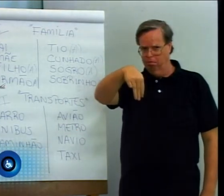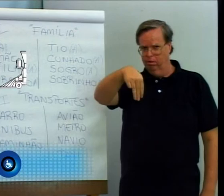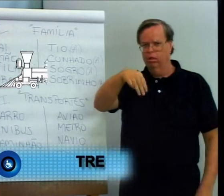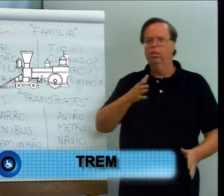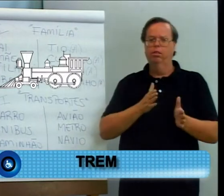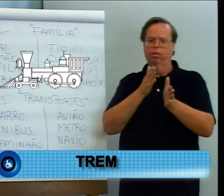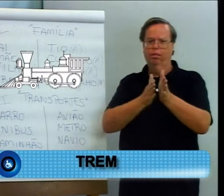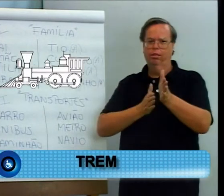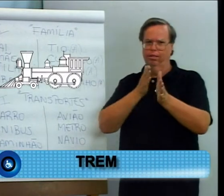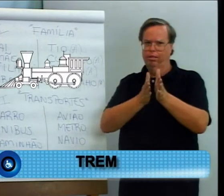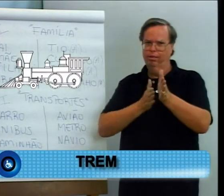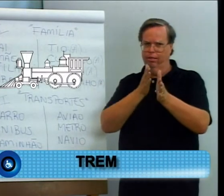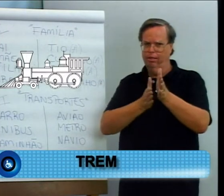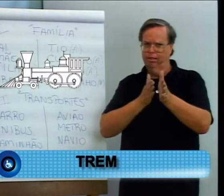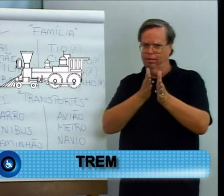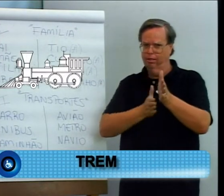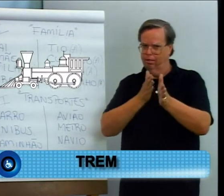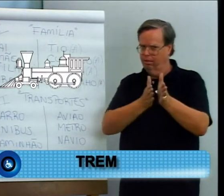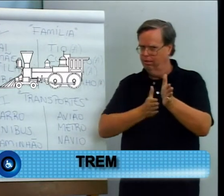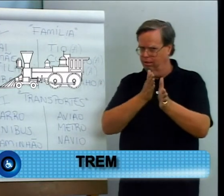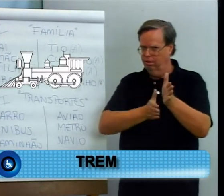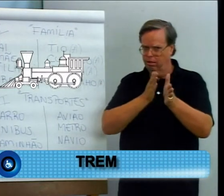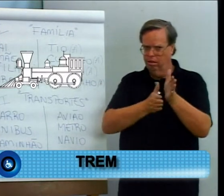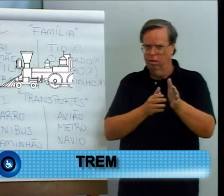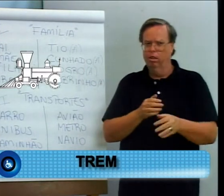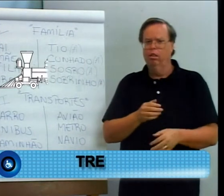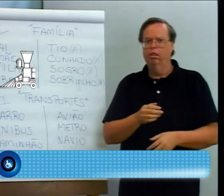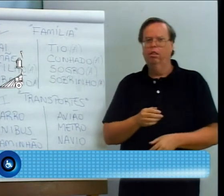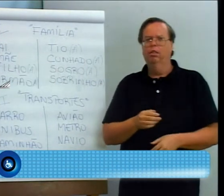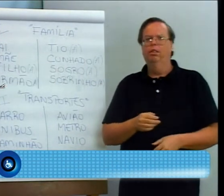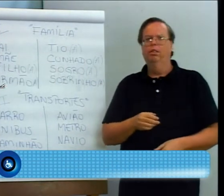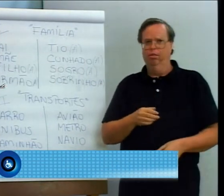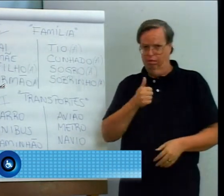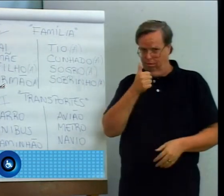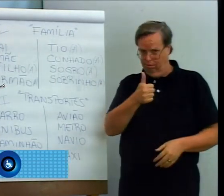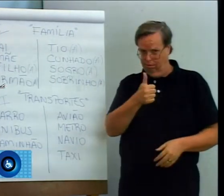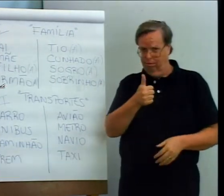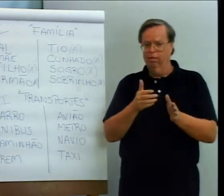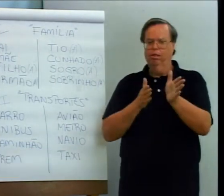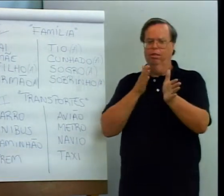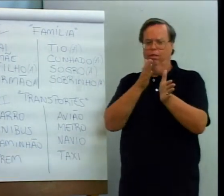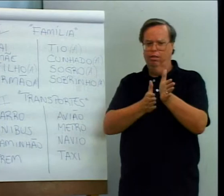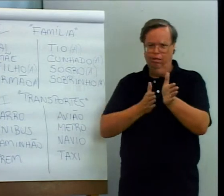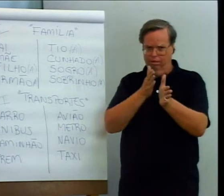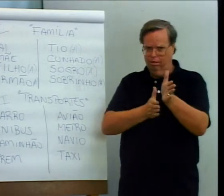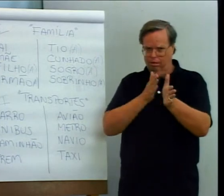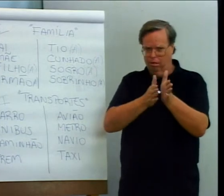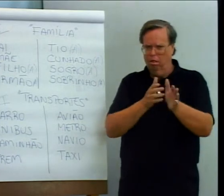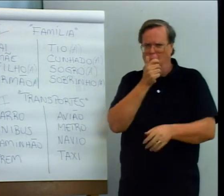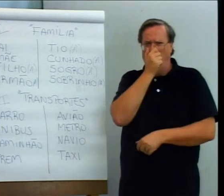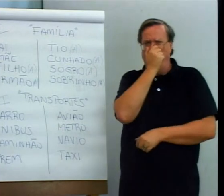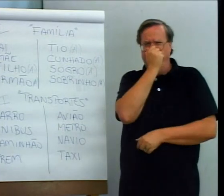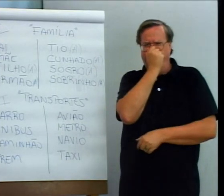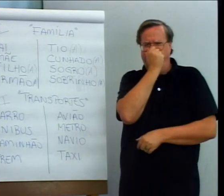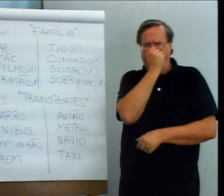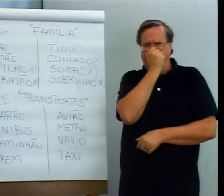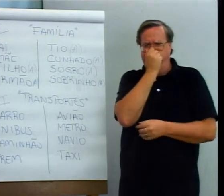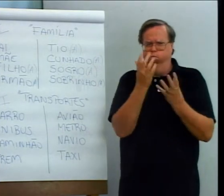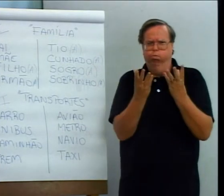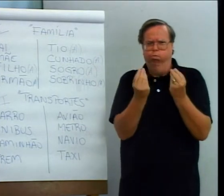Trem. Trem. Esse é o sinal de trem. Tudo bem? Trem. Trem tá